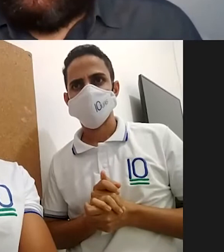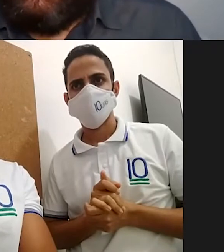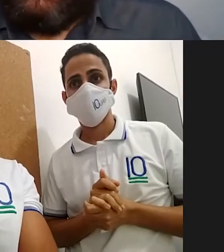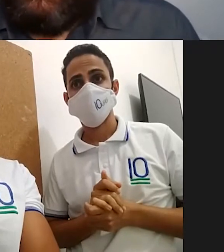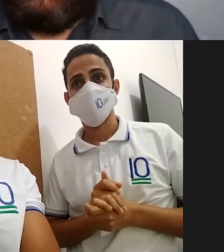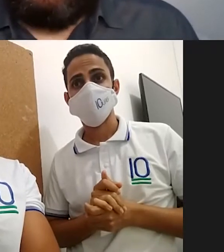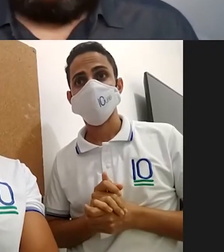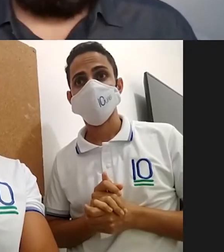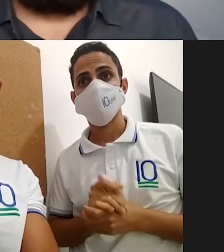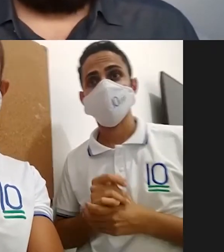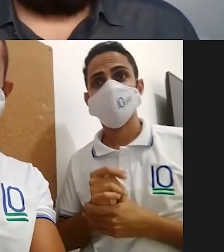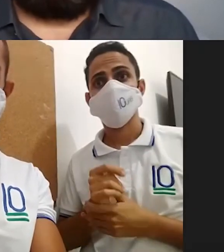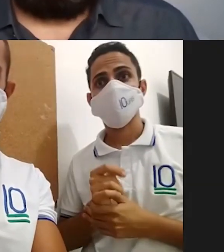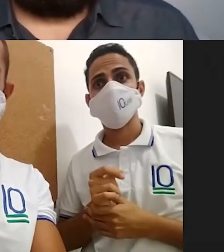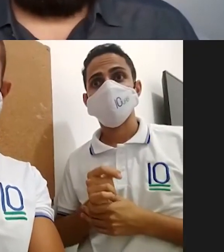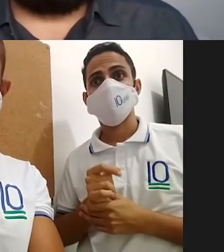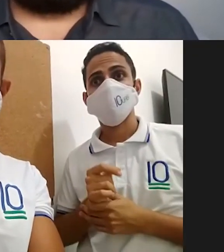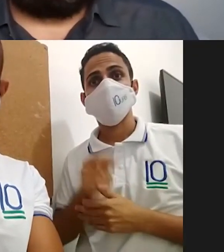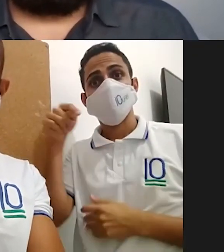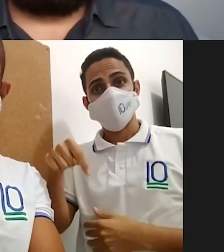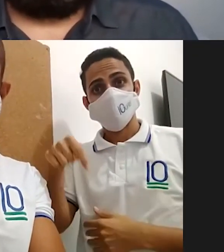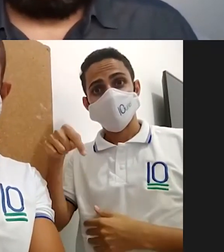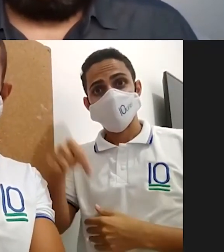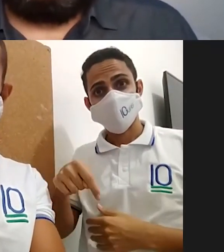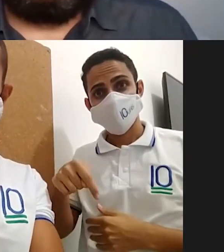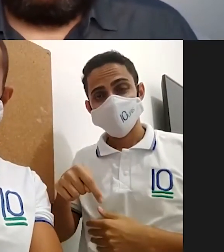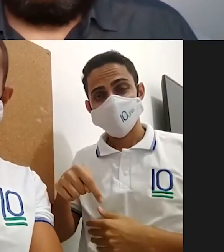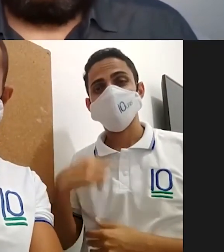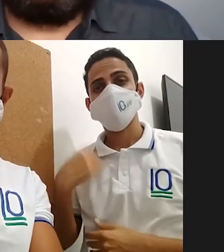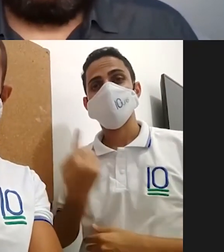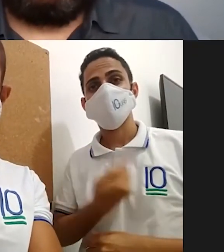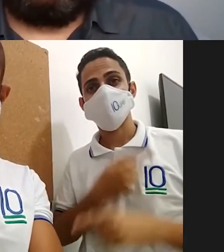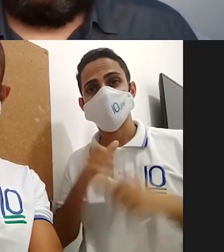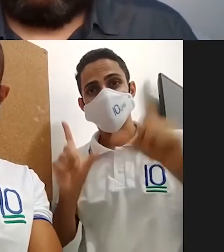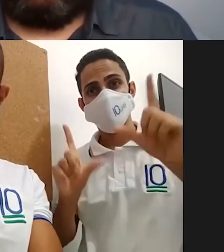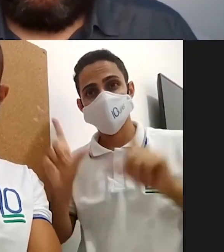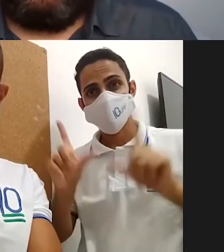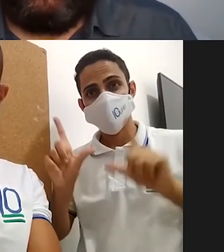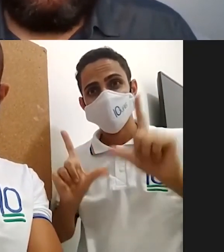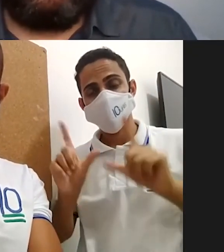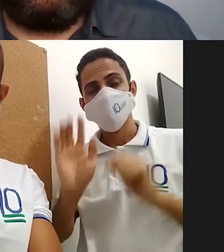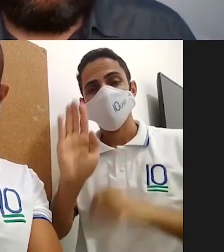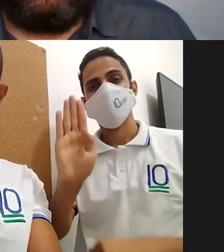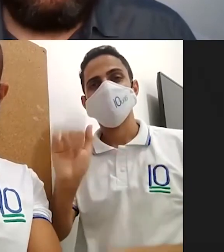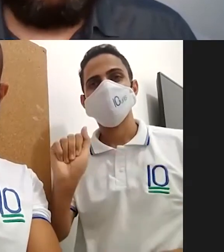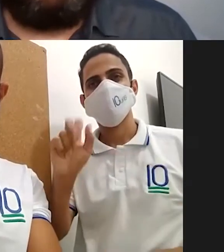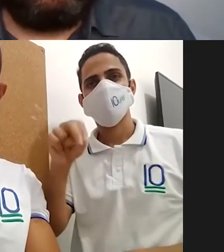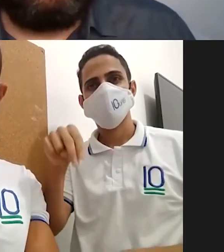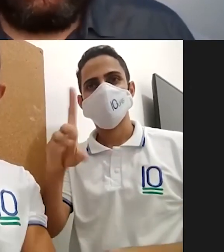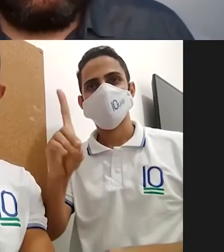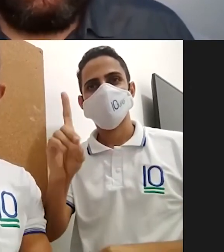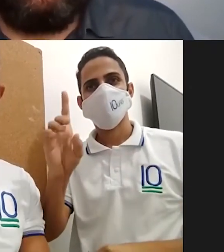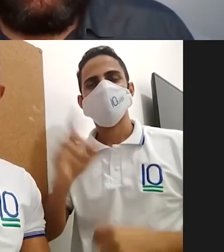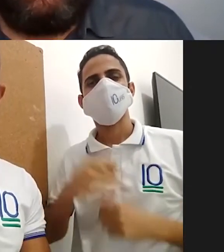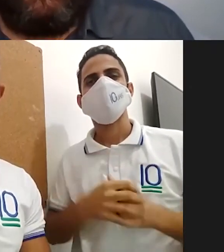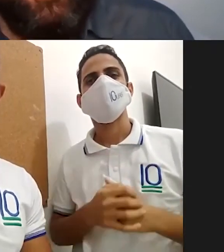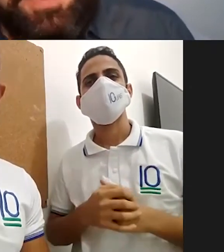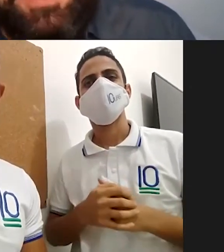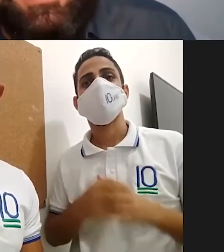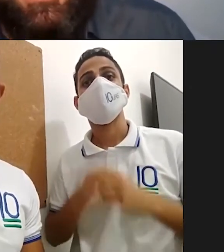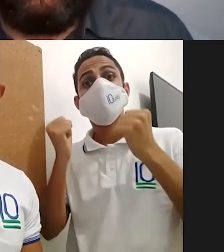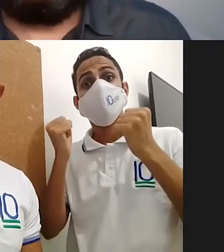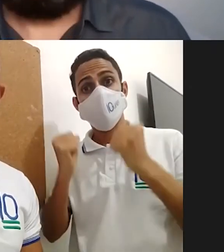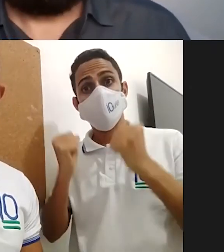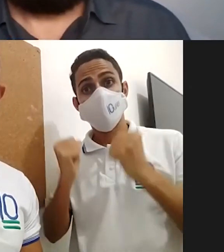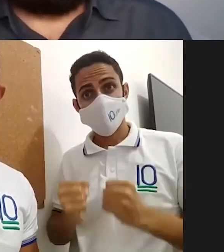se encerrando por aqui, mas você vai continuar assistindo esse programa no nosso canal do YouTube, Robson Carvalho. Pode nos achar também pelo